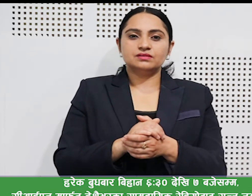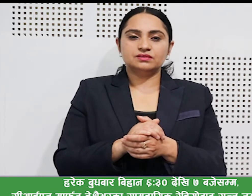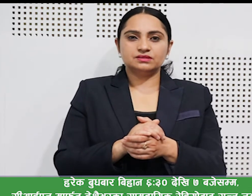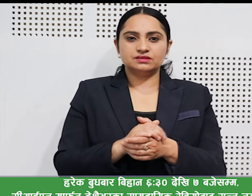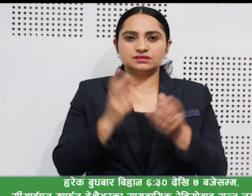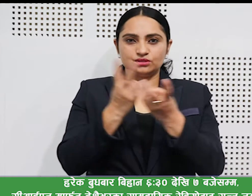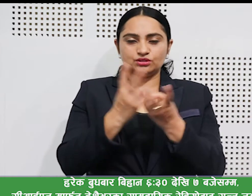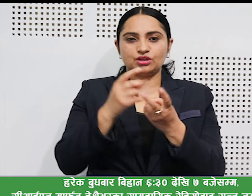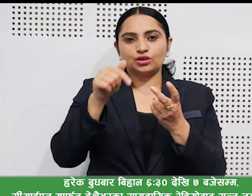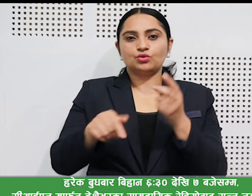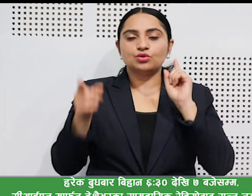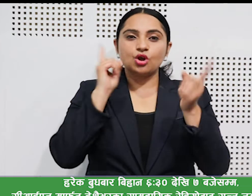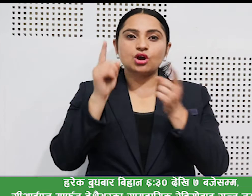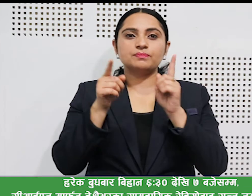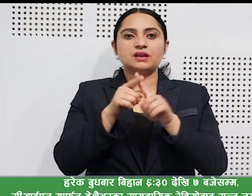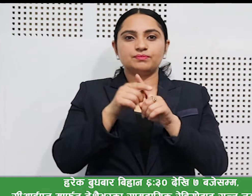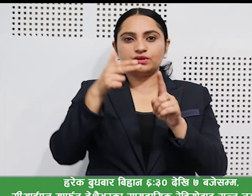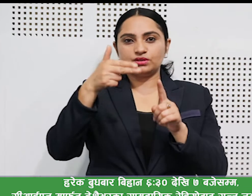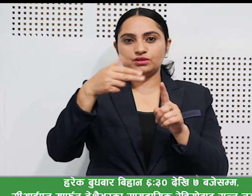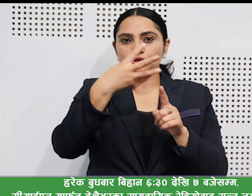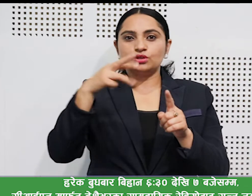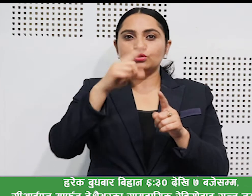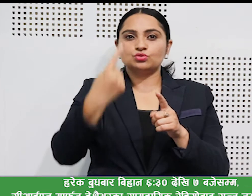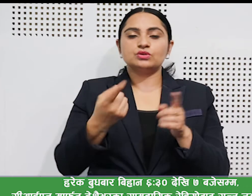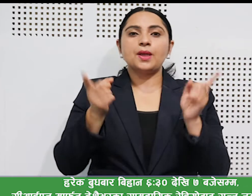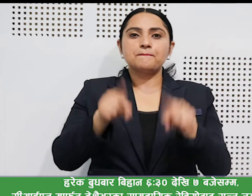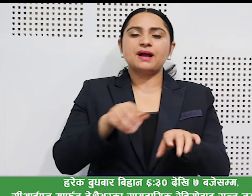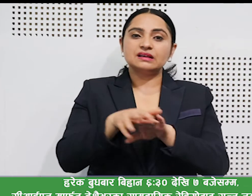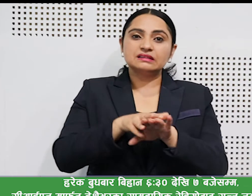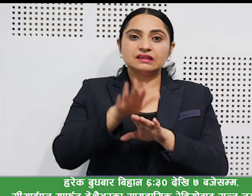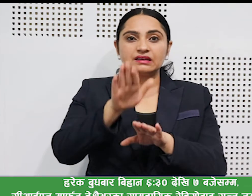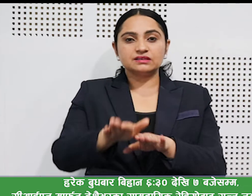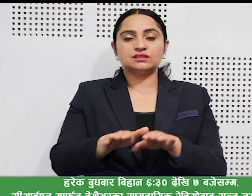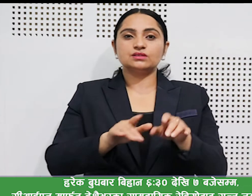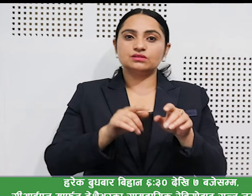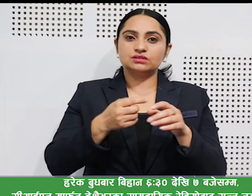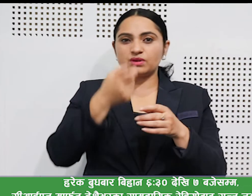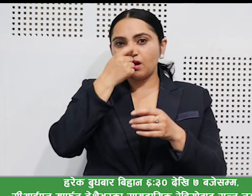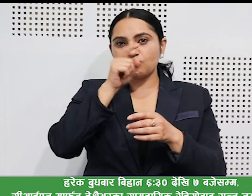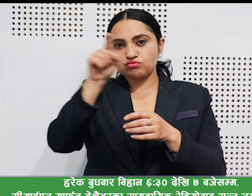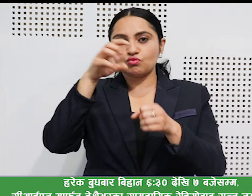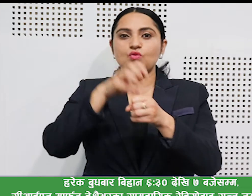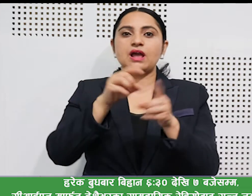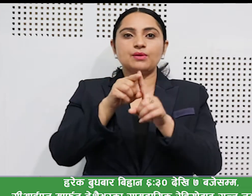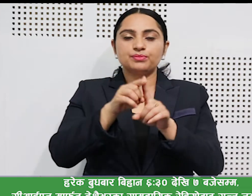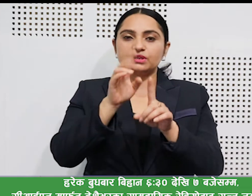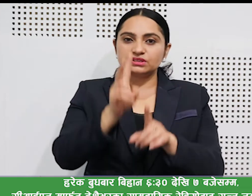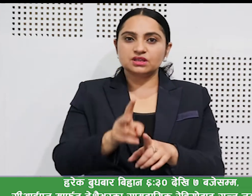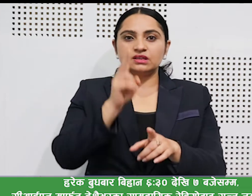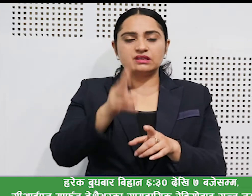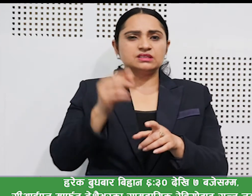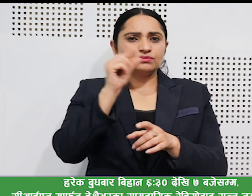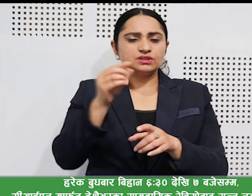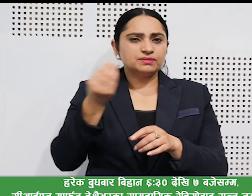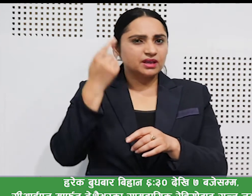यी लालबन्दी नगरपालिकाको पनि चुरे भेग होइन प्रशस्त मात्रामा छन्, कतिपय विकट ओडाहरू पनि छन्। त्यसमा चाहिँ यहाँले केही सोच्नु भएको